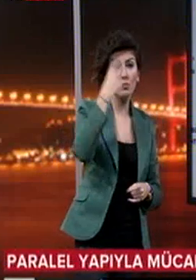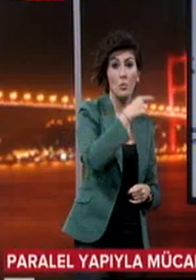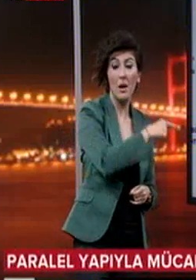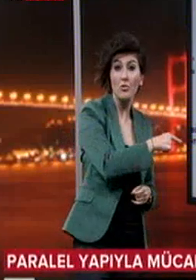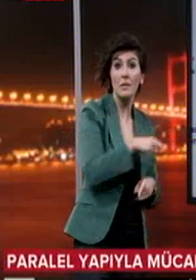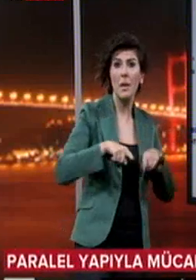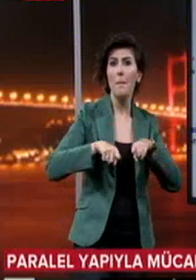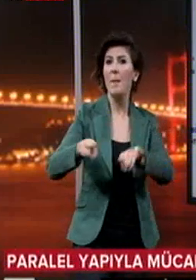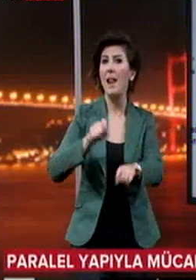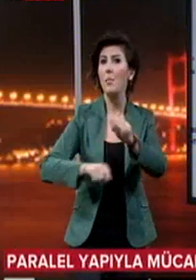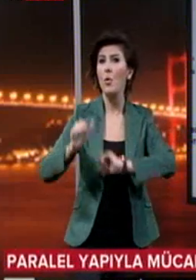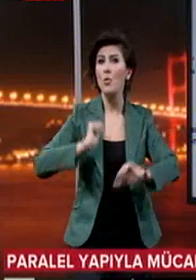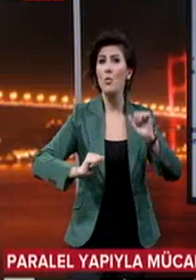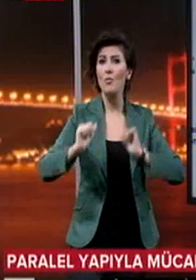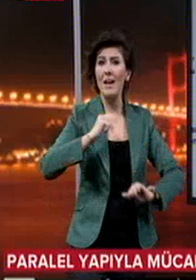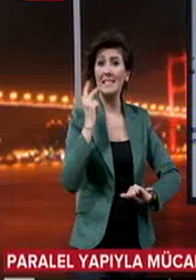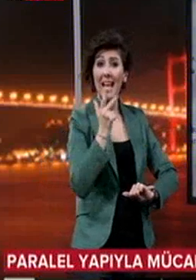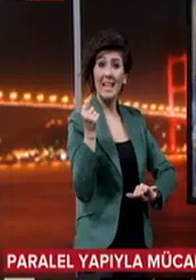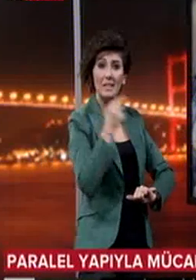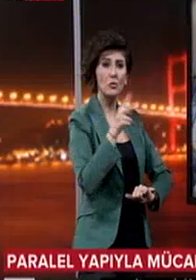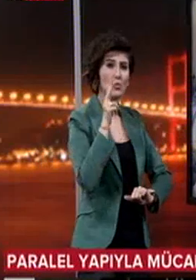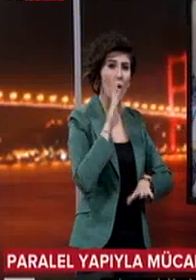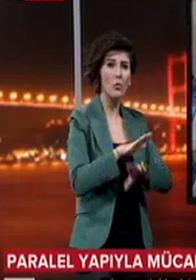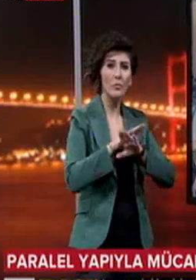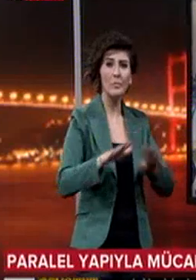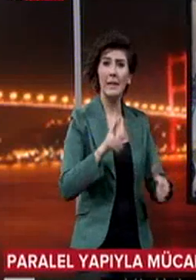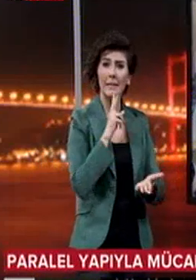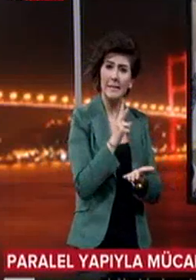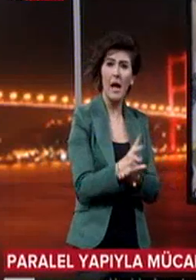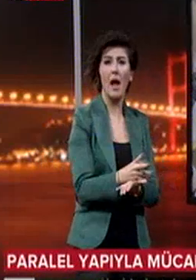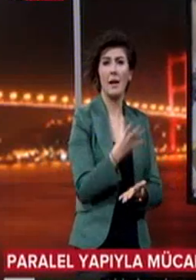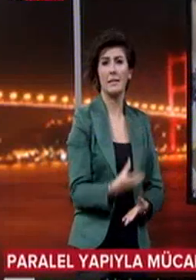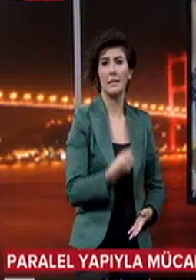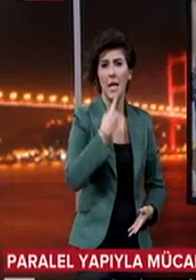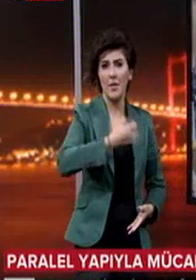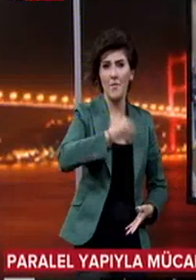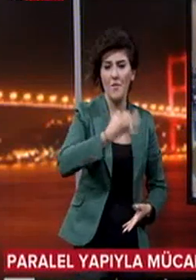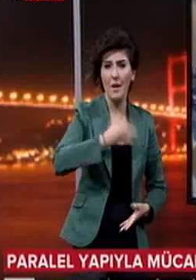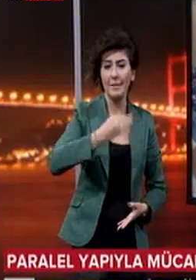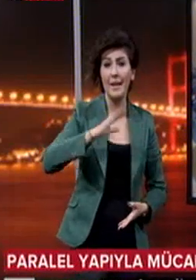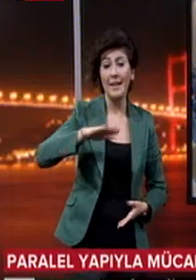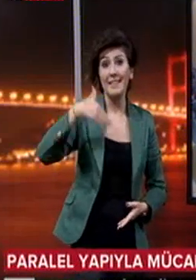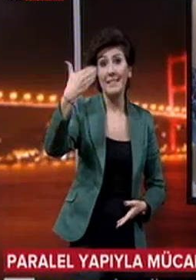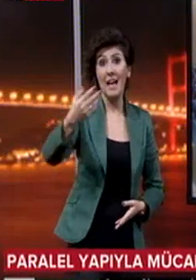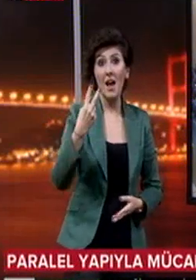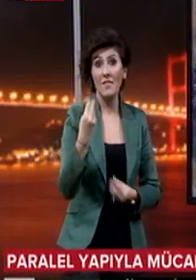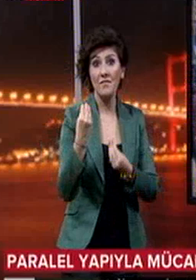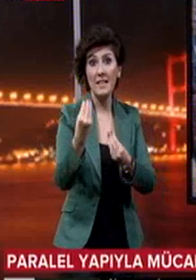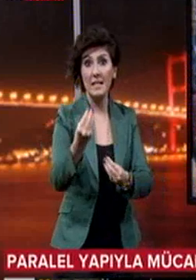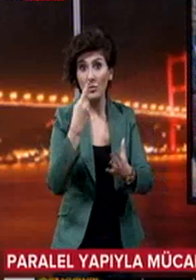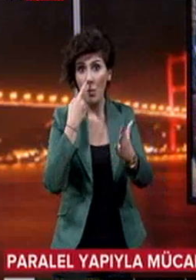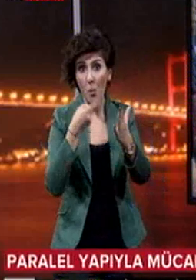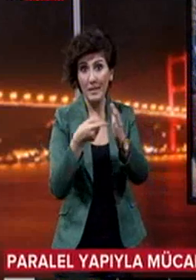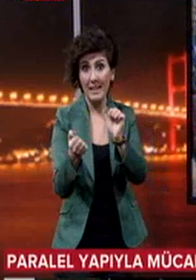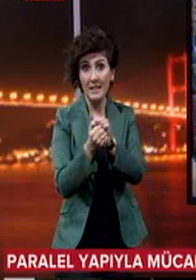Cumhurbaşkanı, paralel yapının üniversitelerdeki etkinliğine de sona erdirmek kararında olduklarını ifade etti. Diğer vesayet